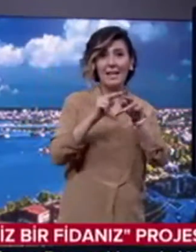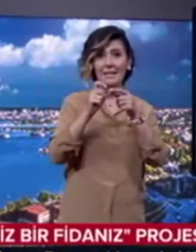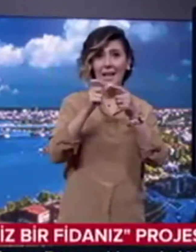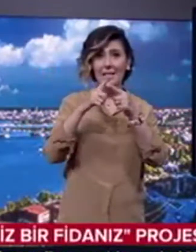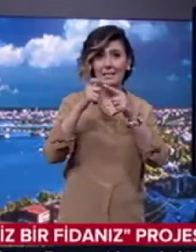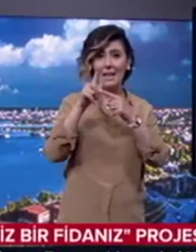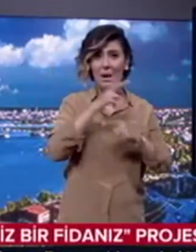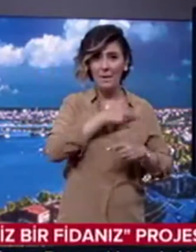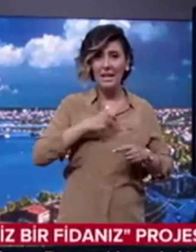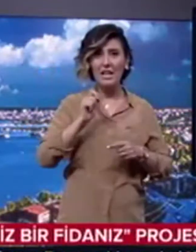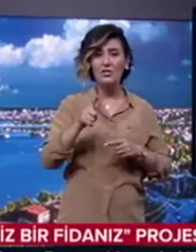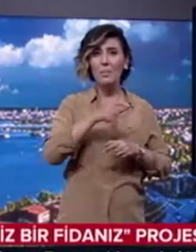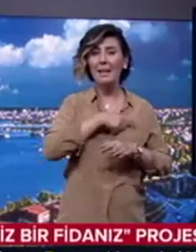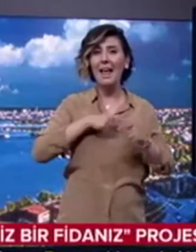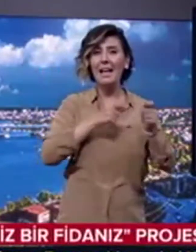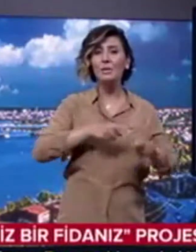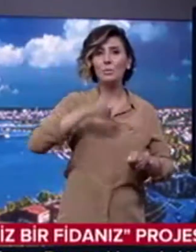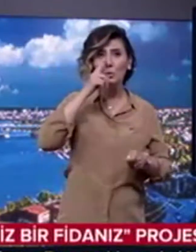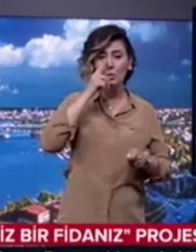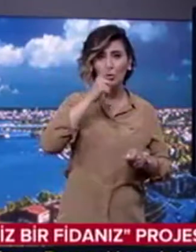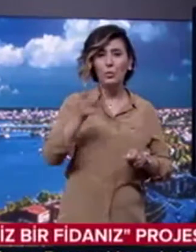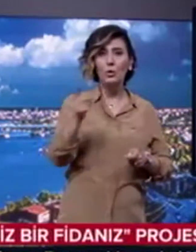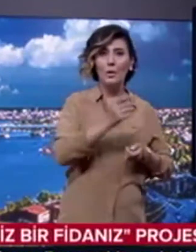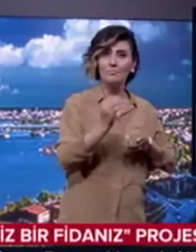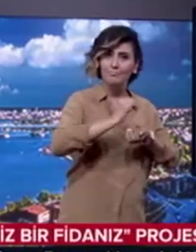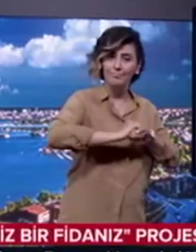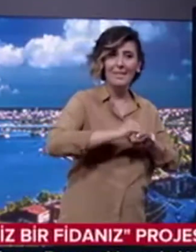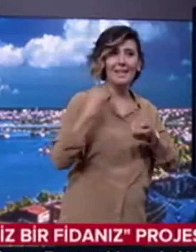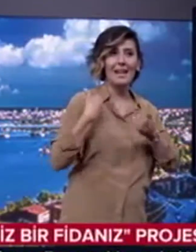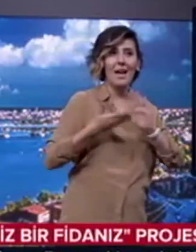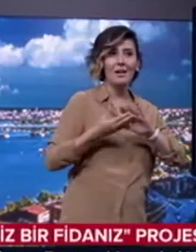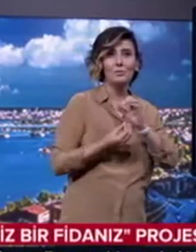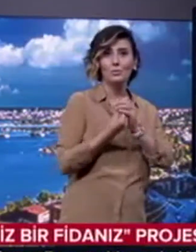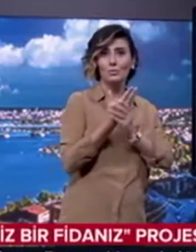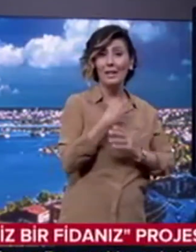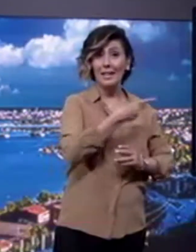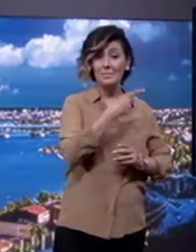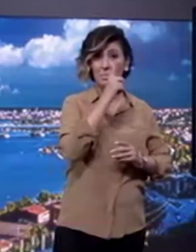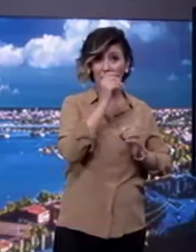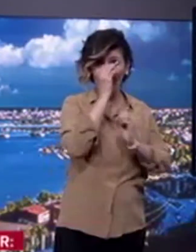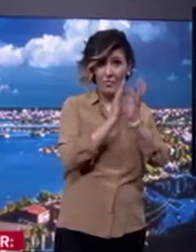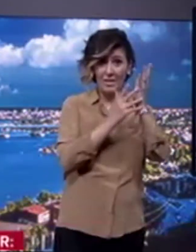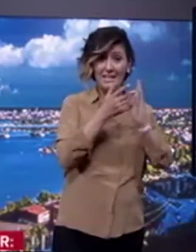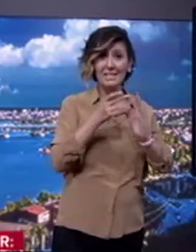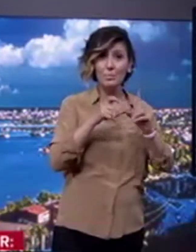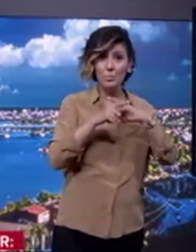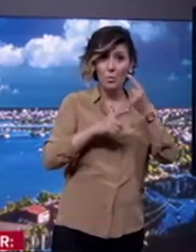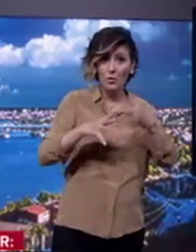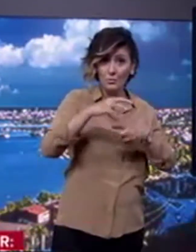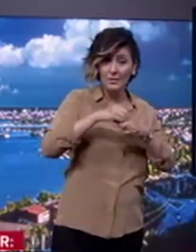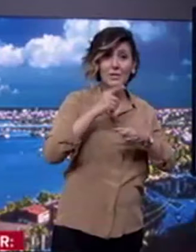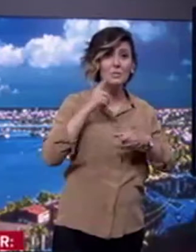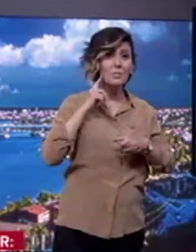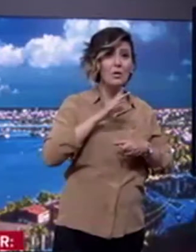Müdürlüğü el ele verdi. Gençler yeni arkadaşlıklar kurdu. İkimiz Bir Fidanız projesi kapsamında işitme engelli öğrenciler